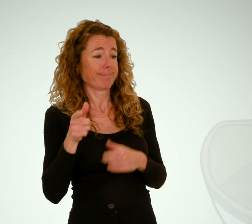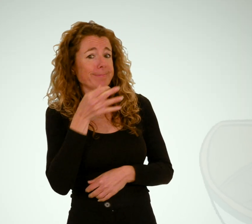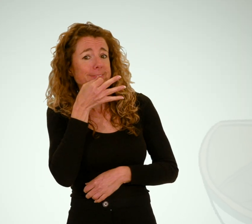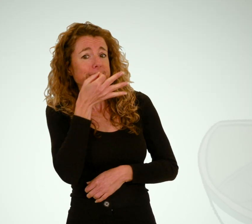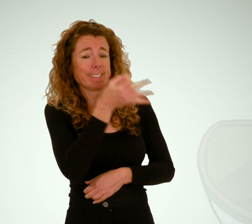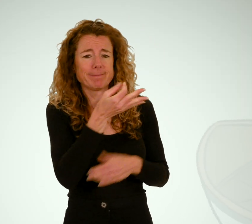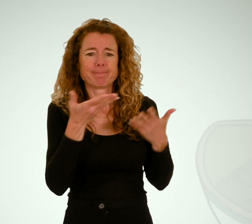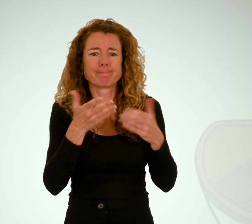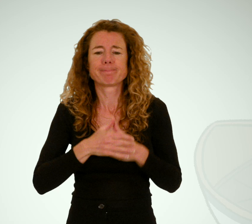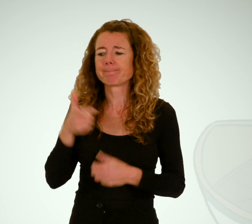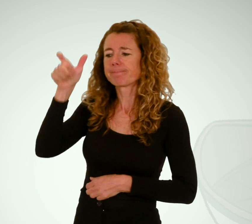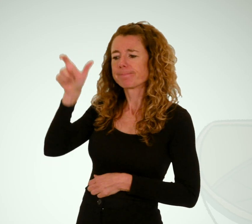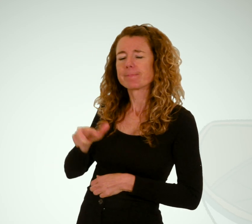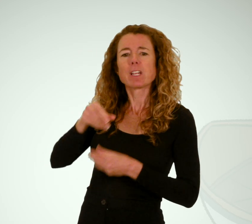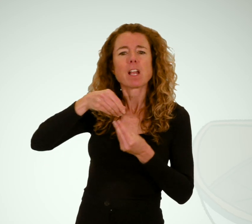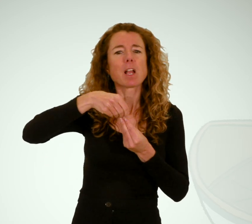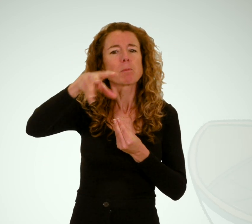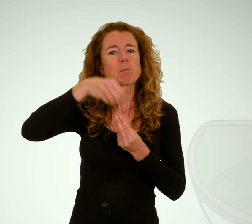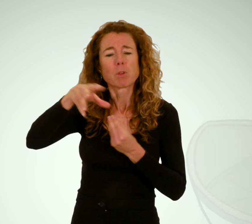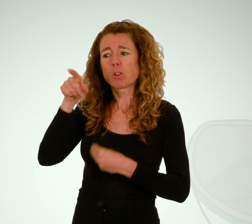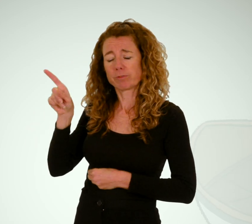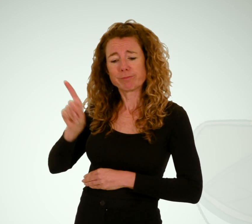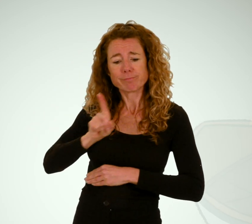Il leur dit: Le semeur va au champ pour semer.